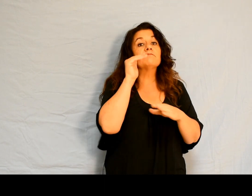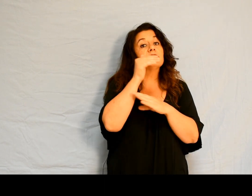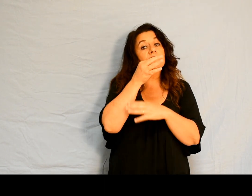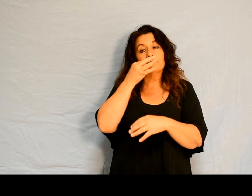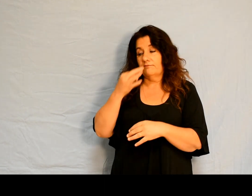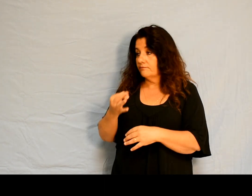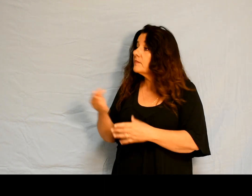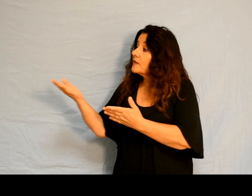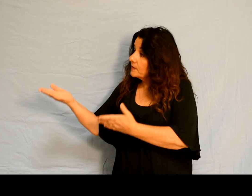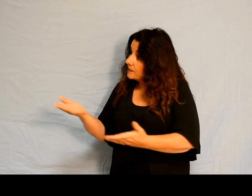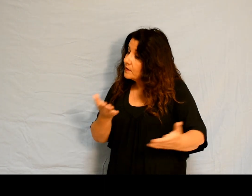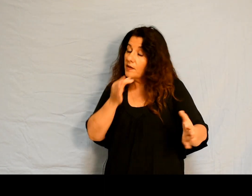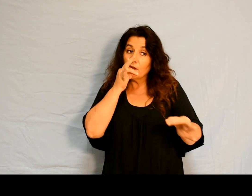vigne, vous aussi. »